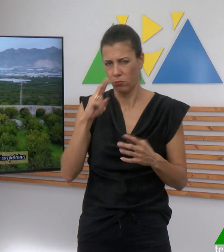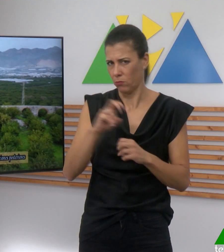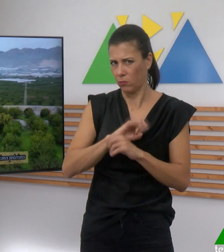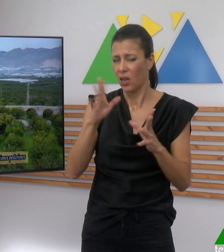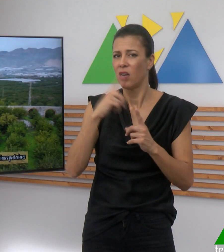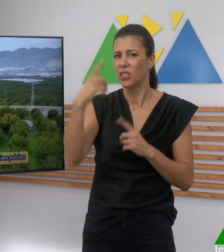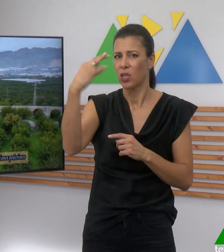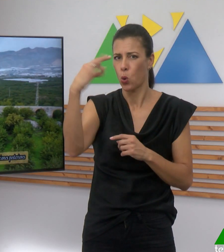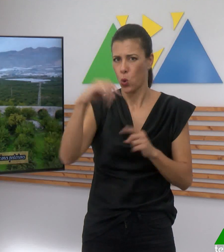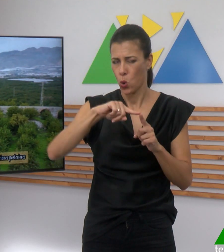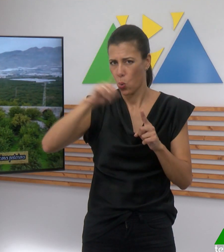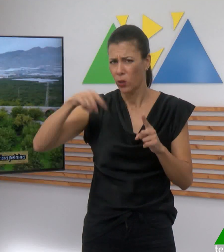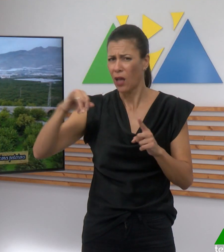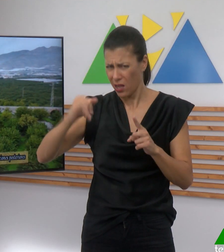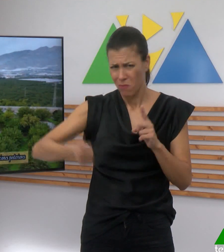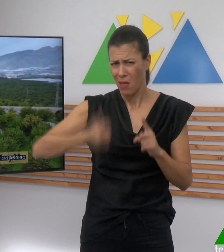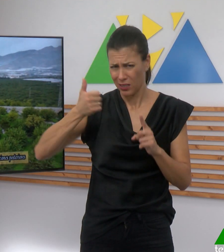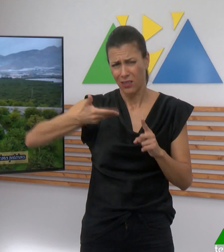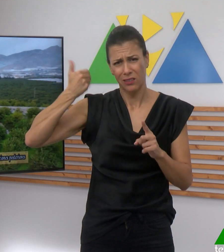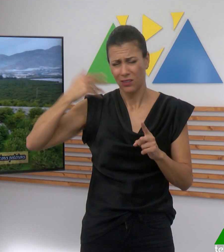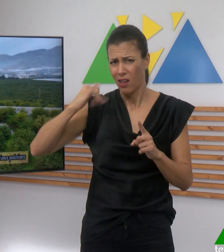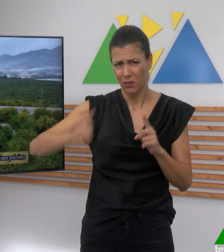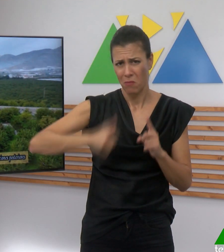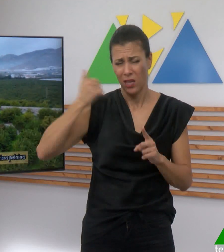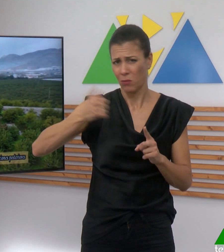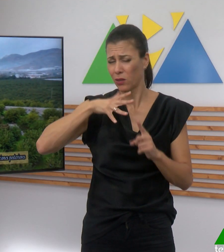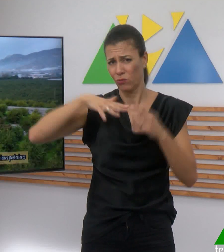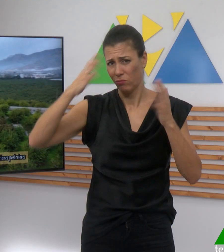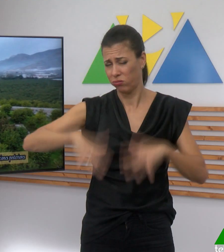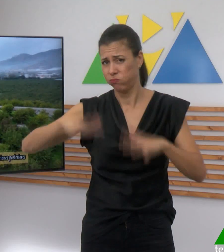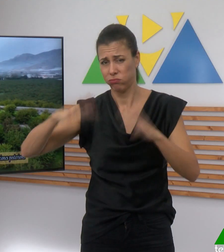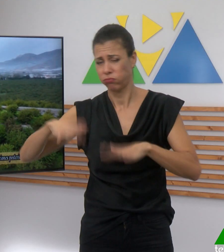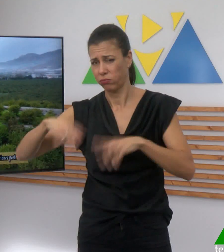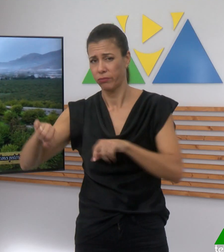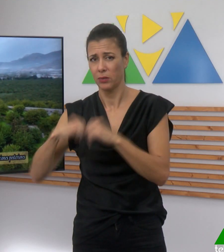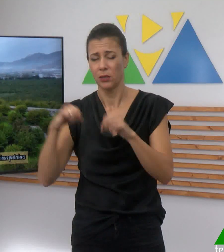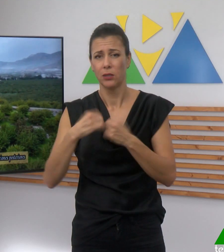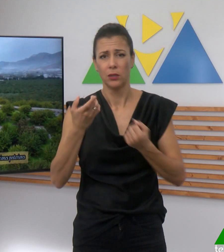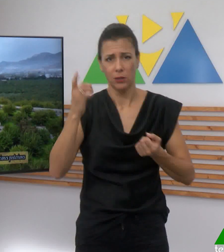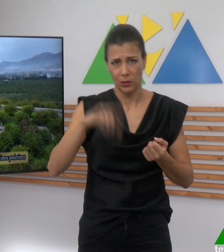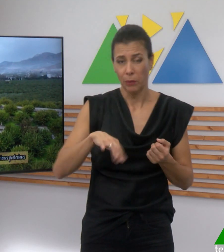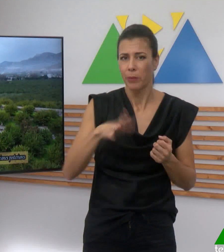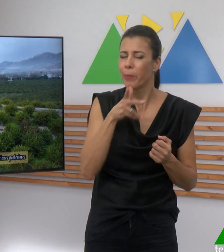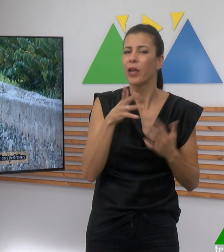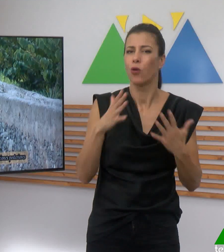acueducto no había más eh acordaros de los los candelones que también eran acueductos no pero este